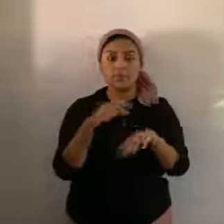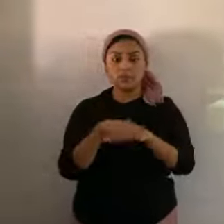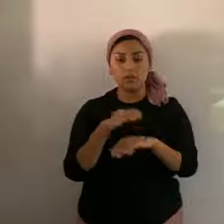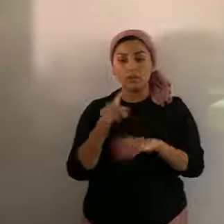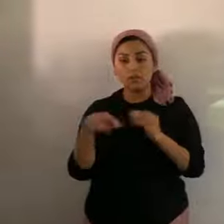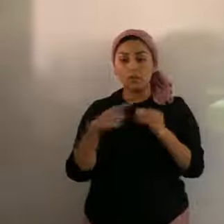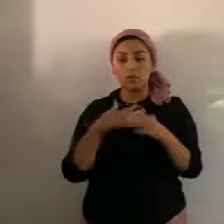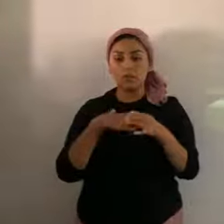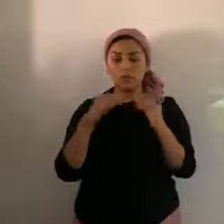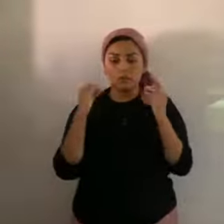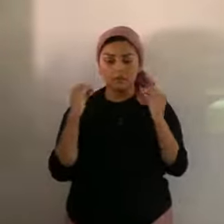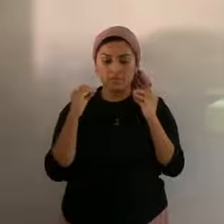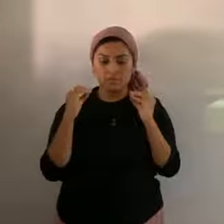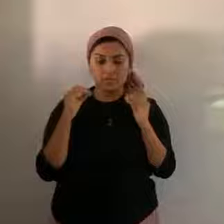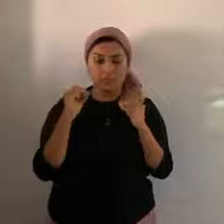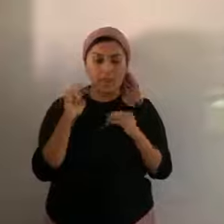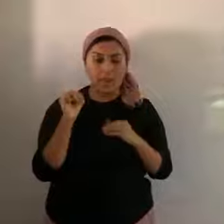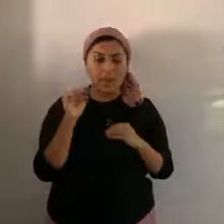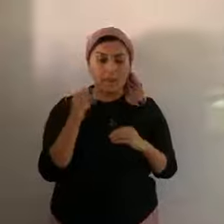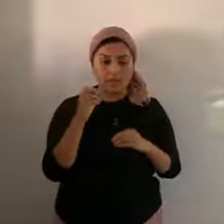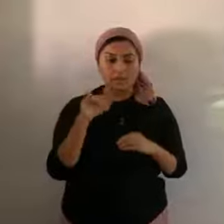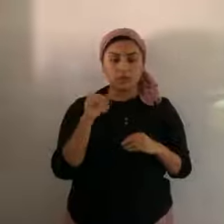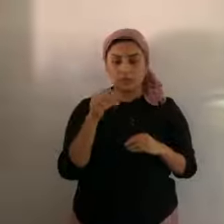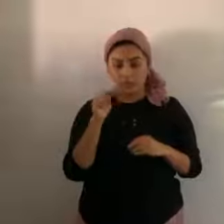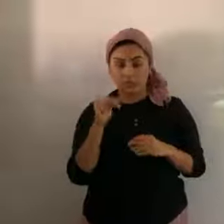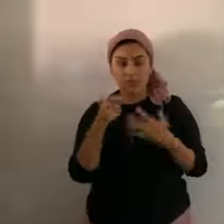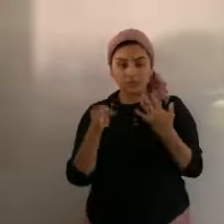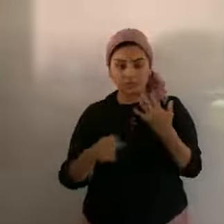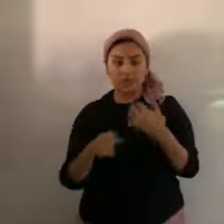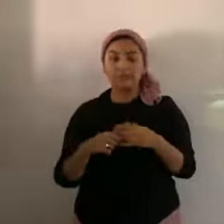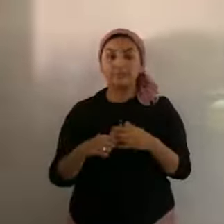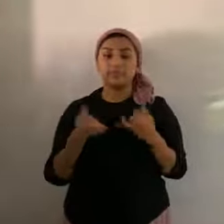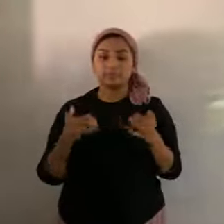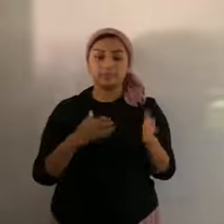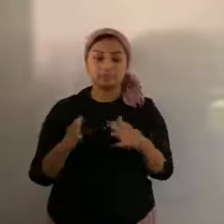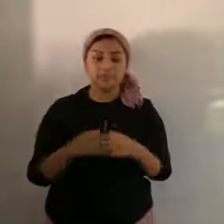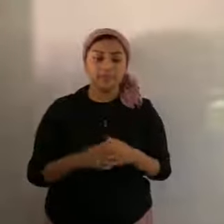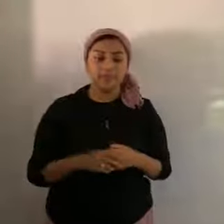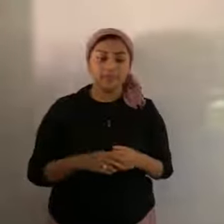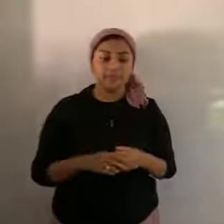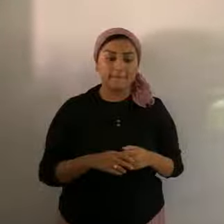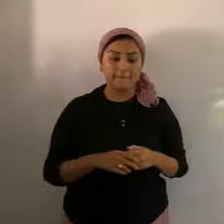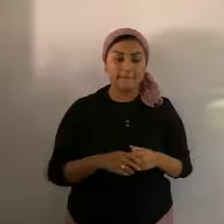cuando ministré Mateo, Juan, etc. Ahora,